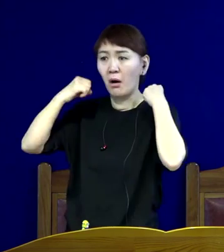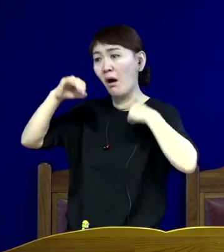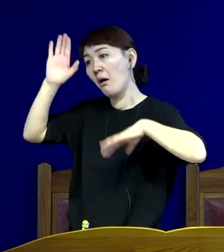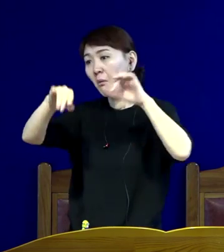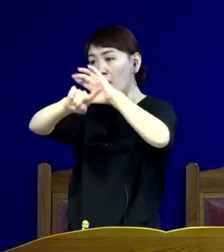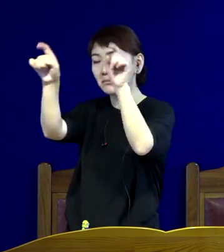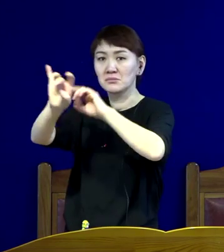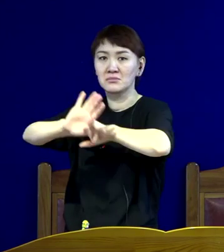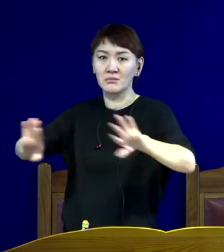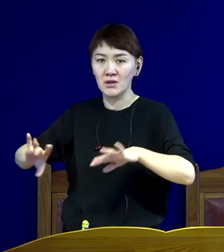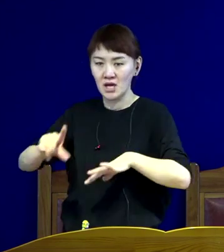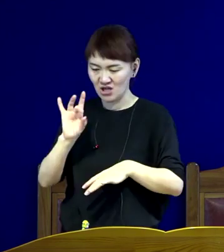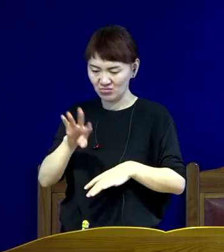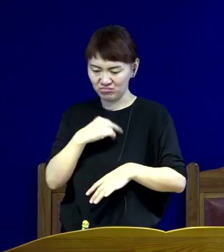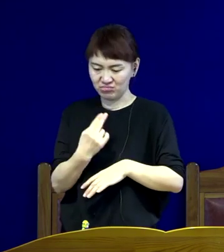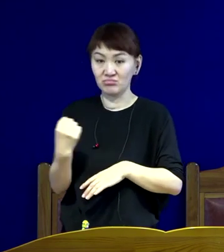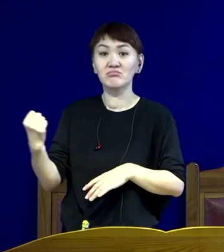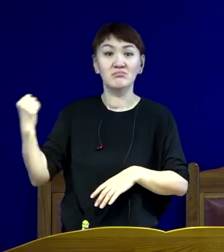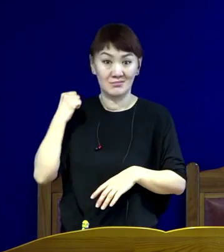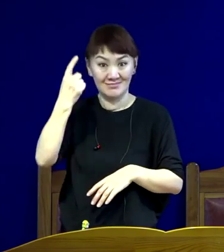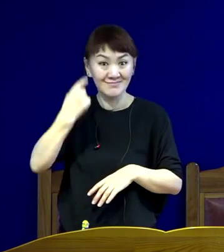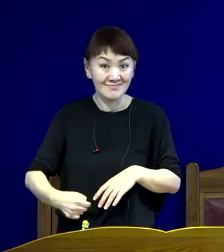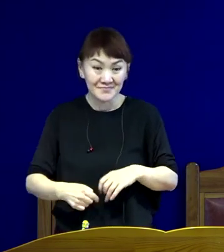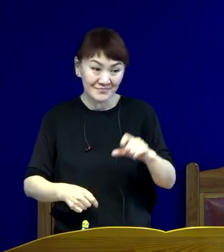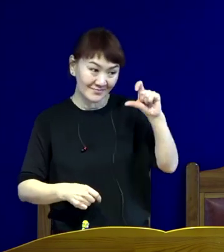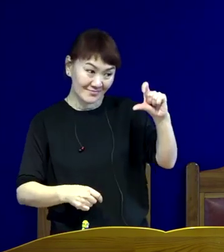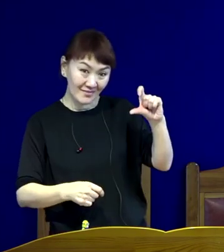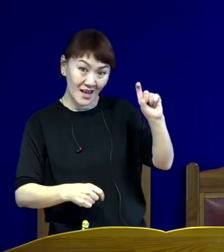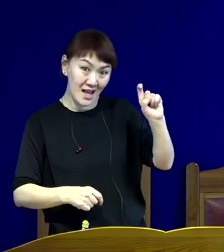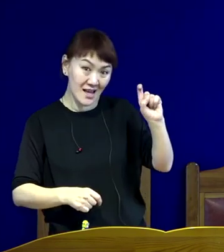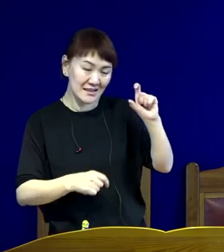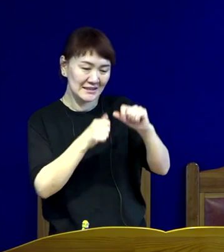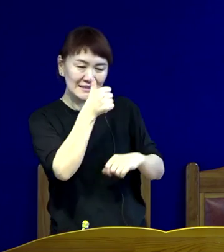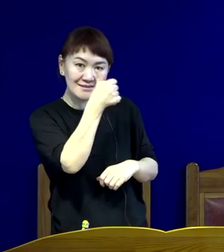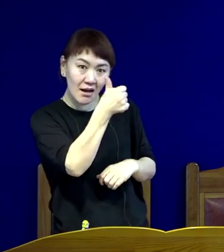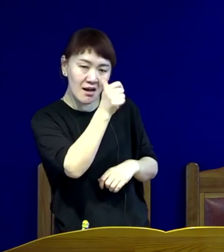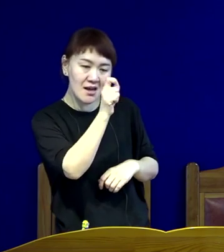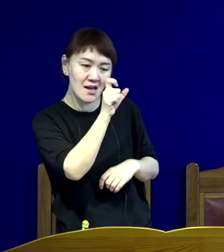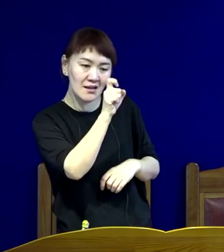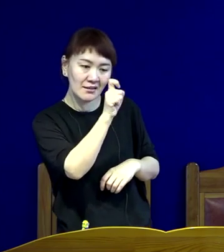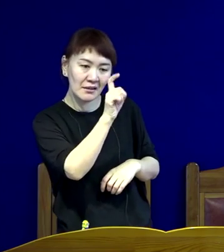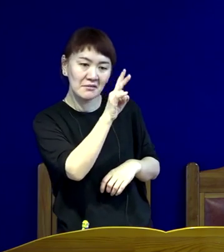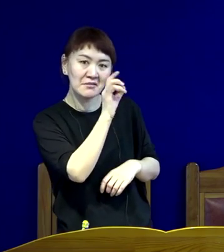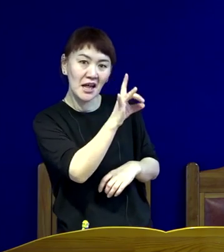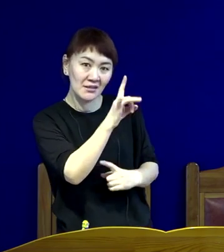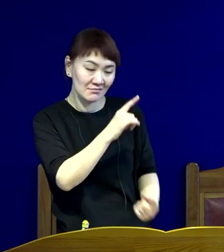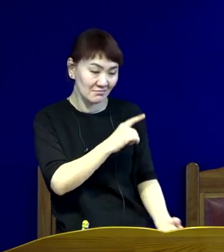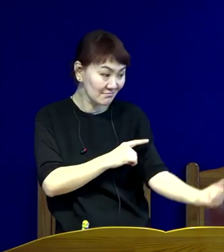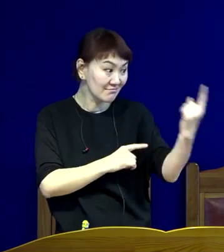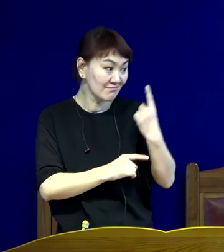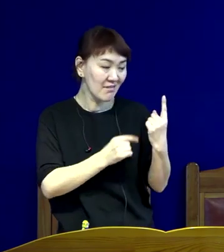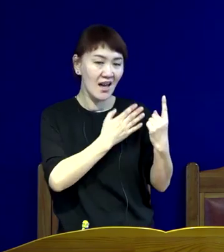Тэгэхээр сайн эхнэрийг олсон хүн эзнээс нэгүүлслийг авч чадсан нэгэн гэж хэлсэн. Энэ нь эхнэрийн